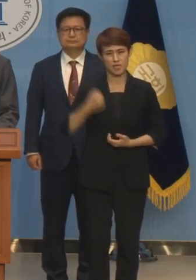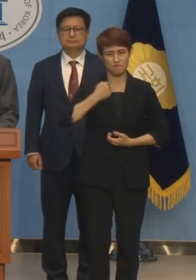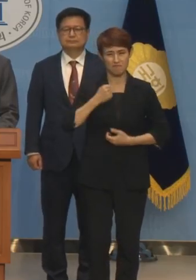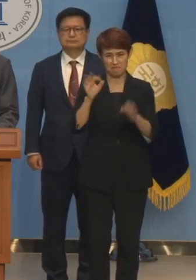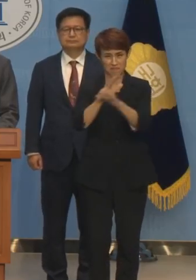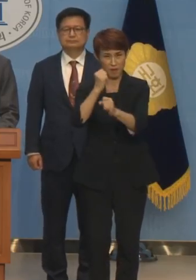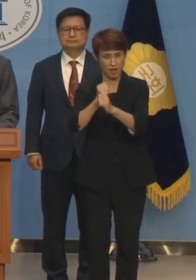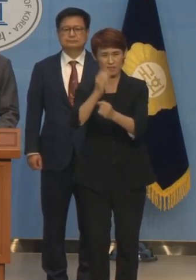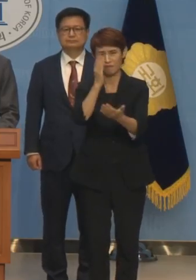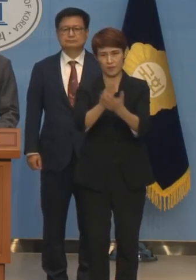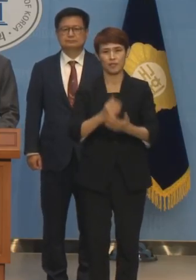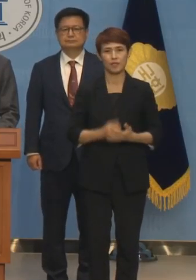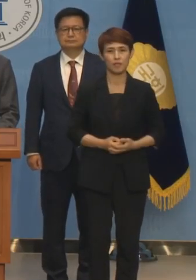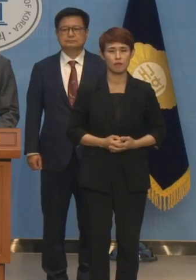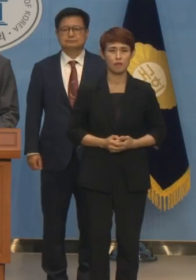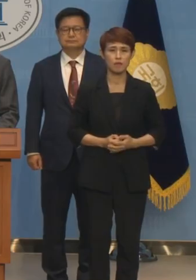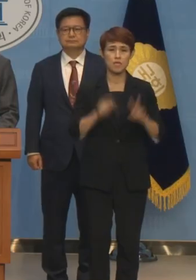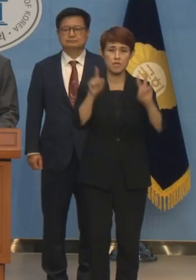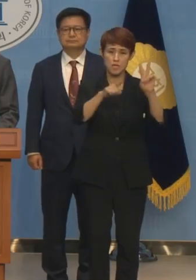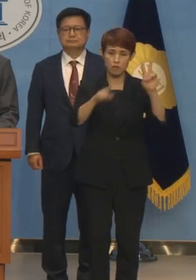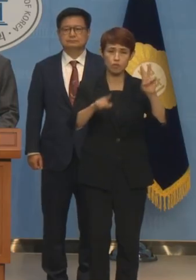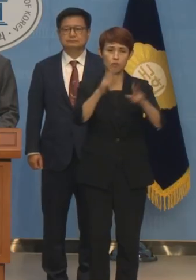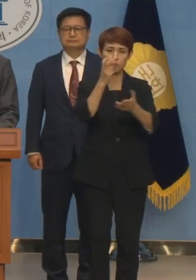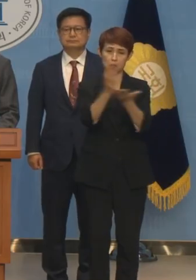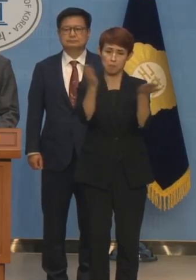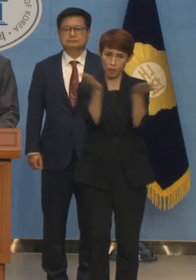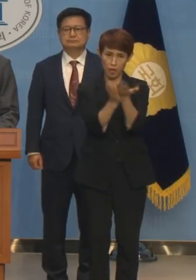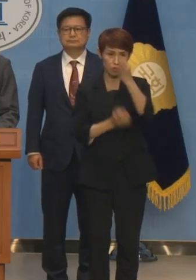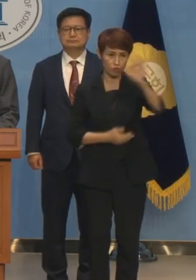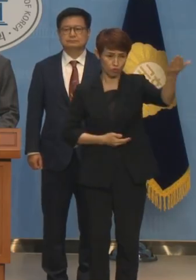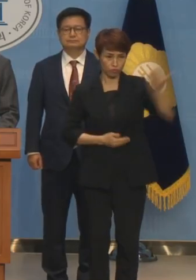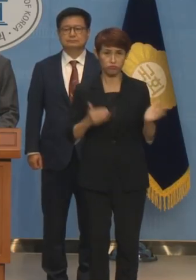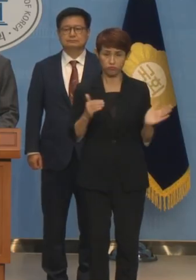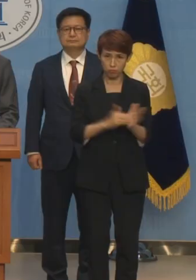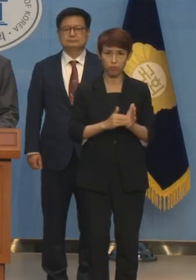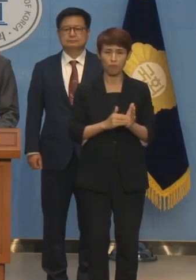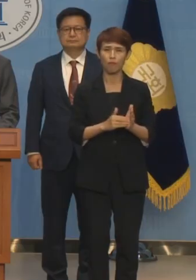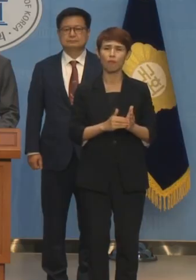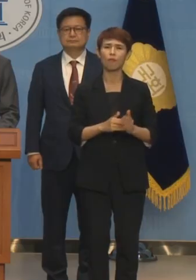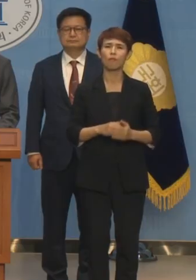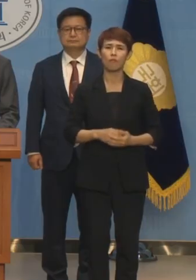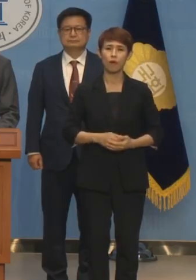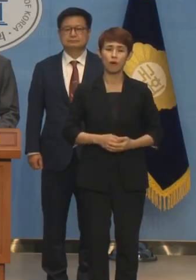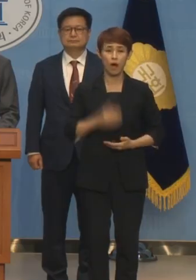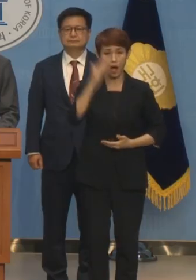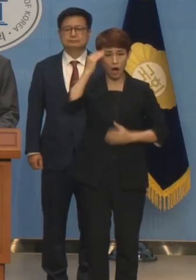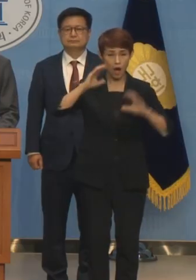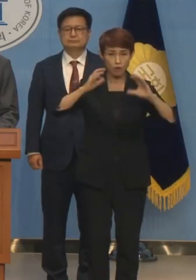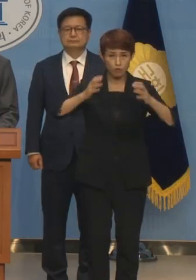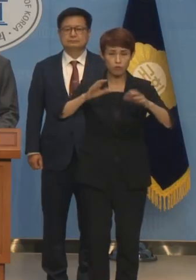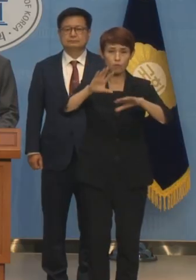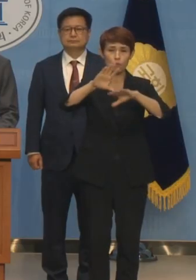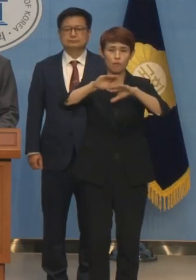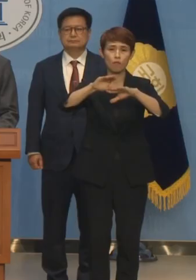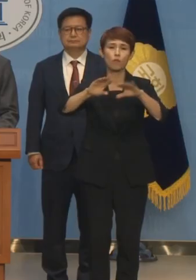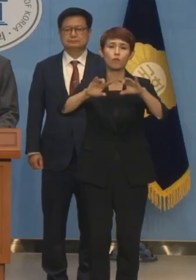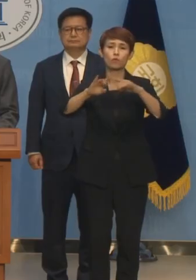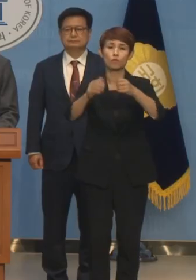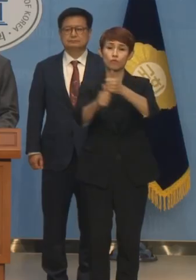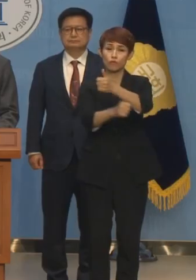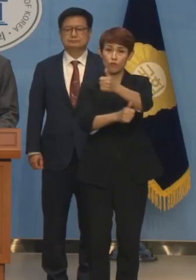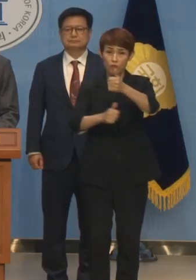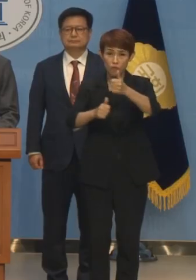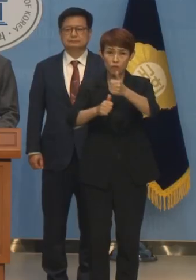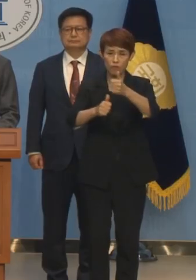체제의 합법성까지 인정해버린 마당에 더 이상 무슨 면목으로 이토록 대한민국 방송통신 행정을